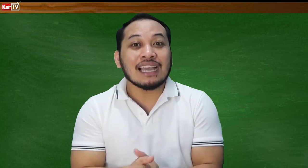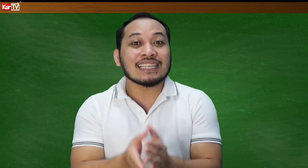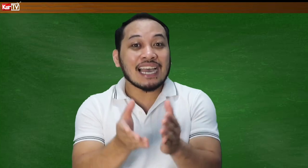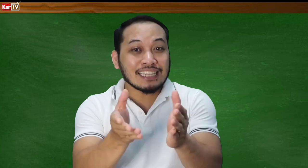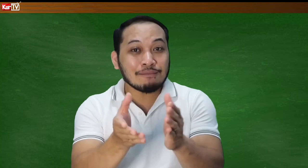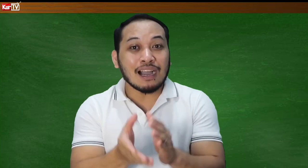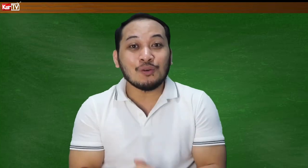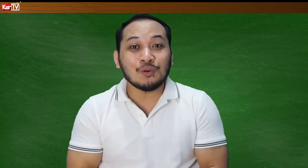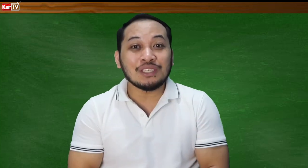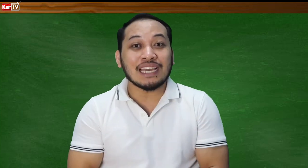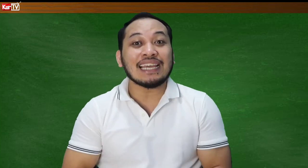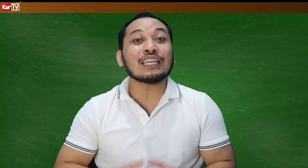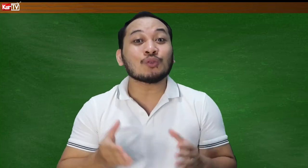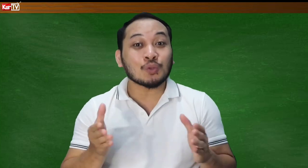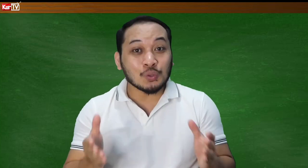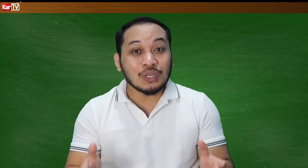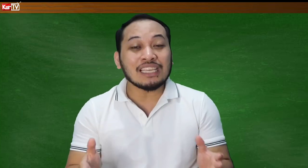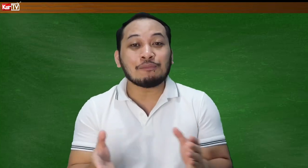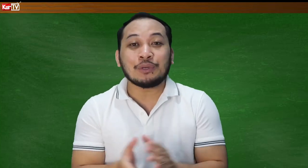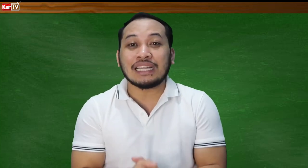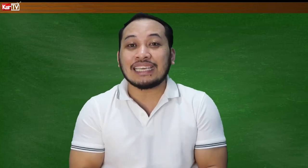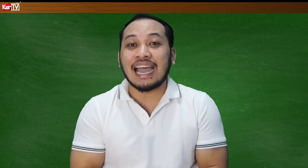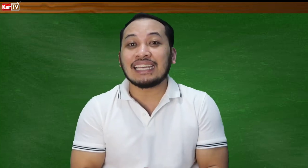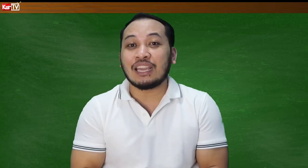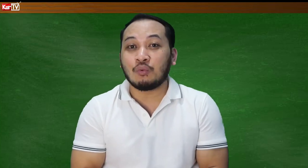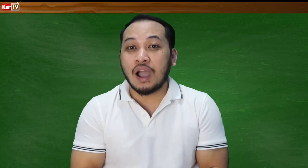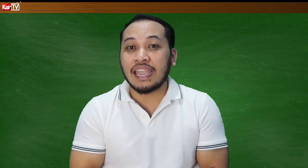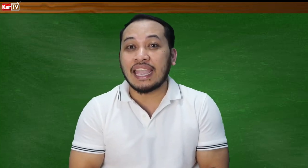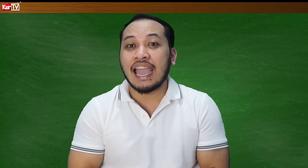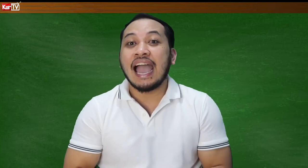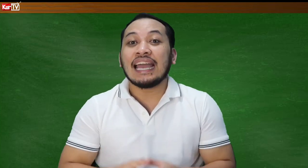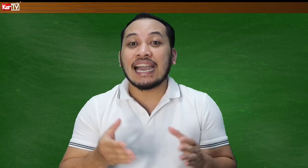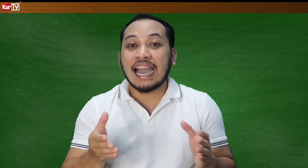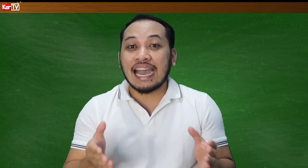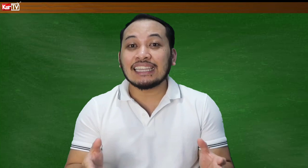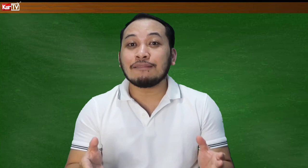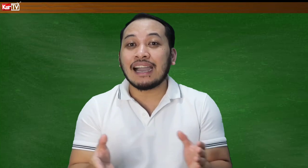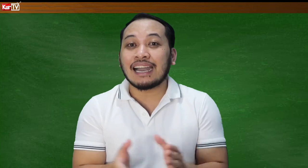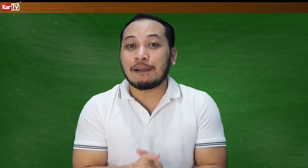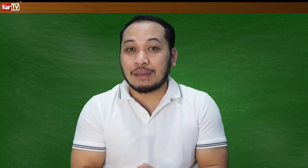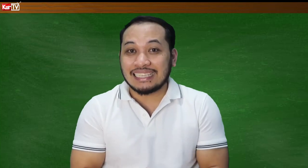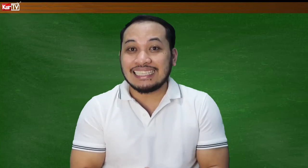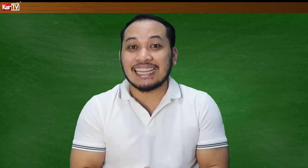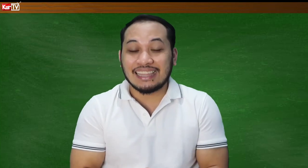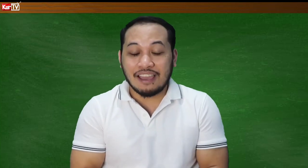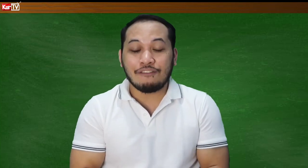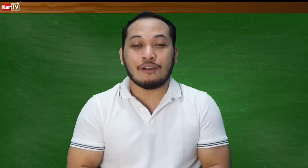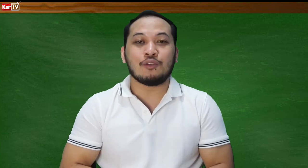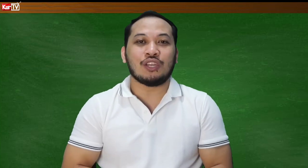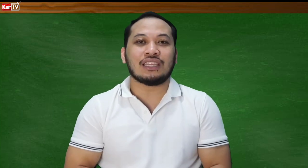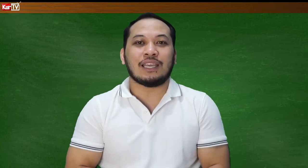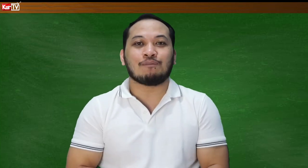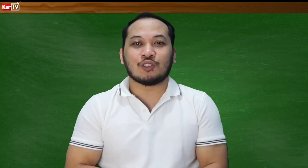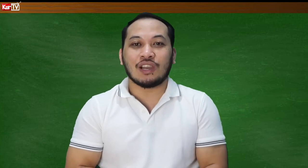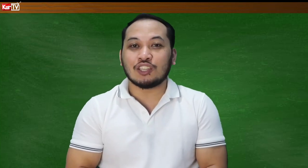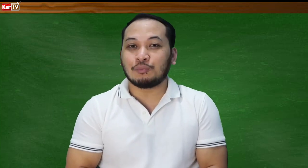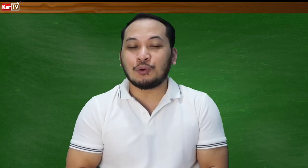sa ating mga guru dyan na natututunan din po natin ang lengguahe ng ating mga kapatid sa deaf community. So, ganito po